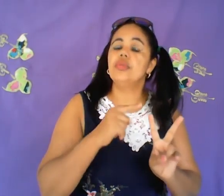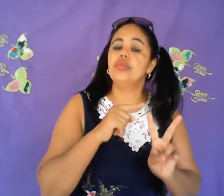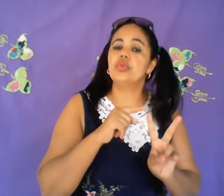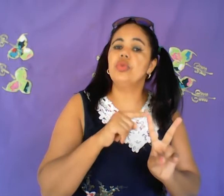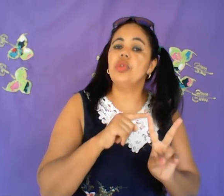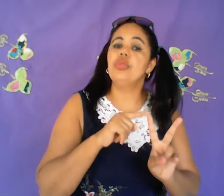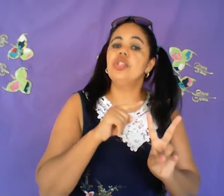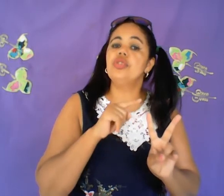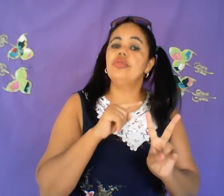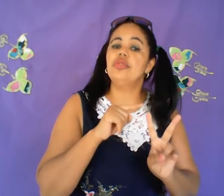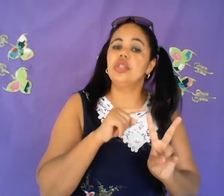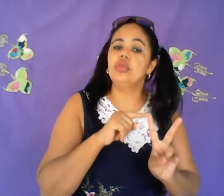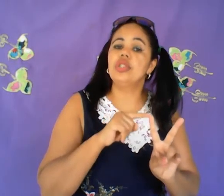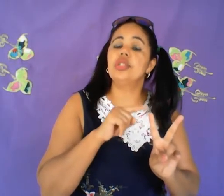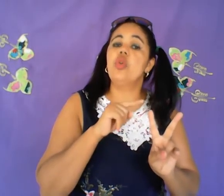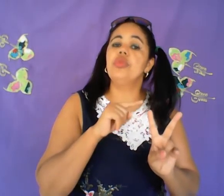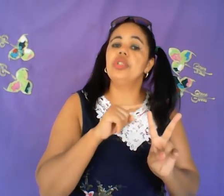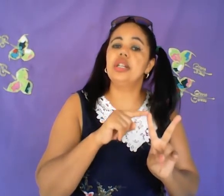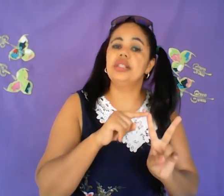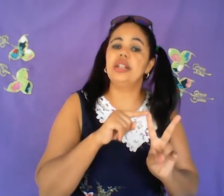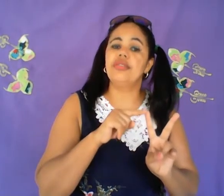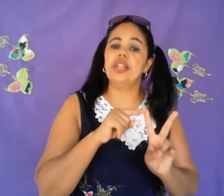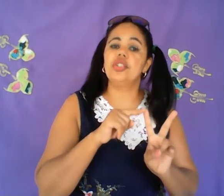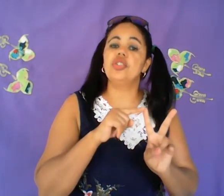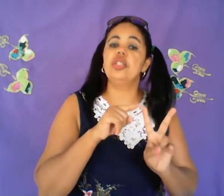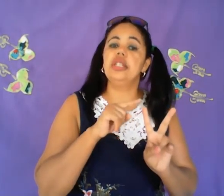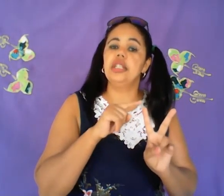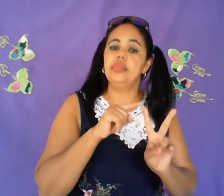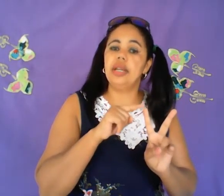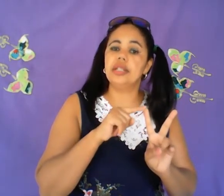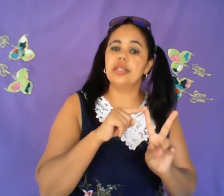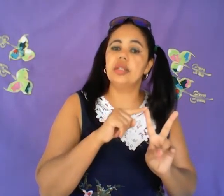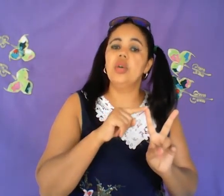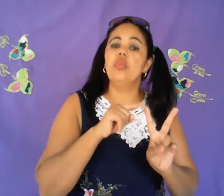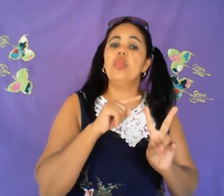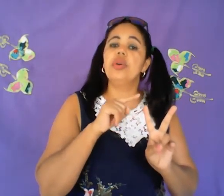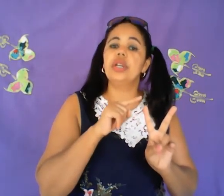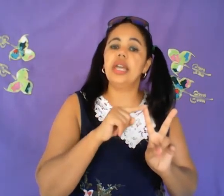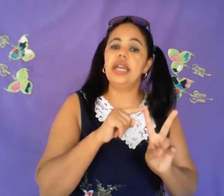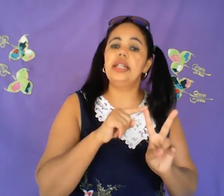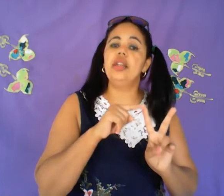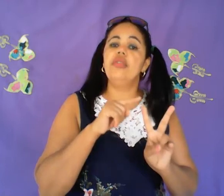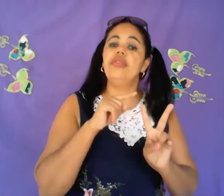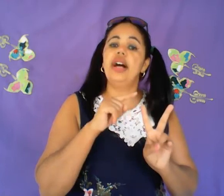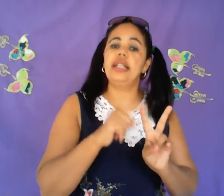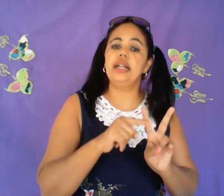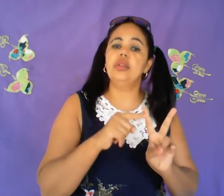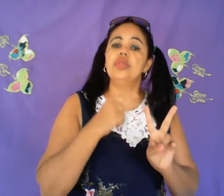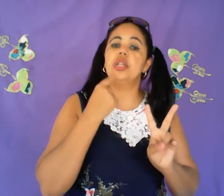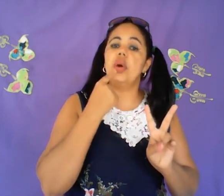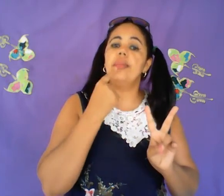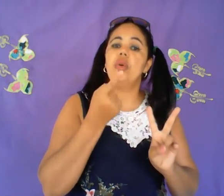Surdo é o indivíduo que se comunica através de Libras, porque ele não fala usando a boca.